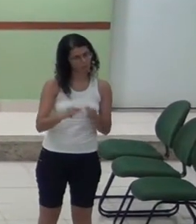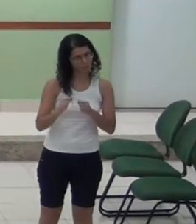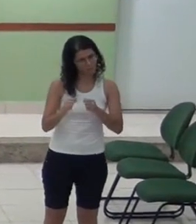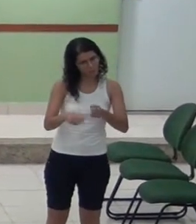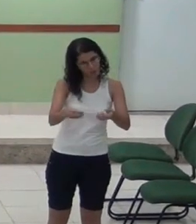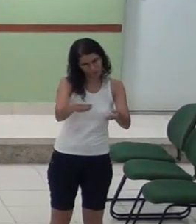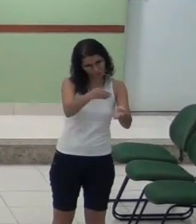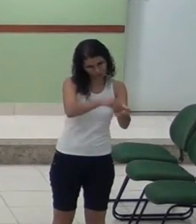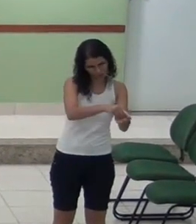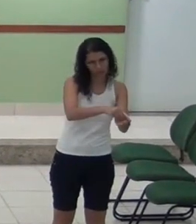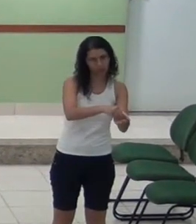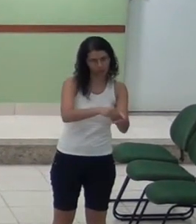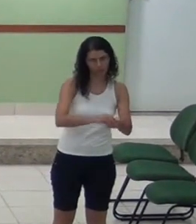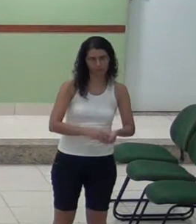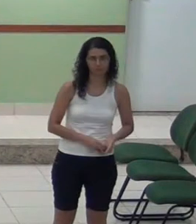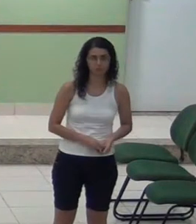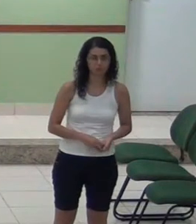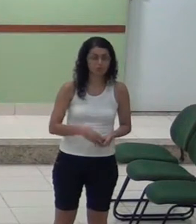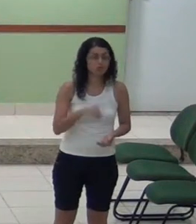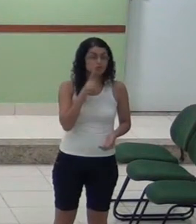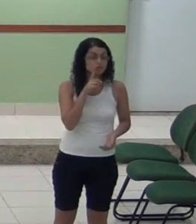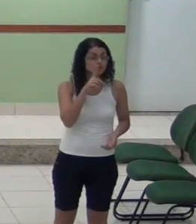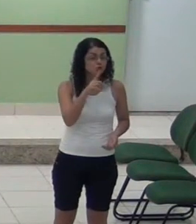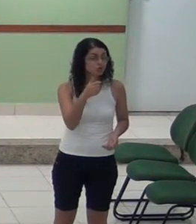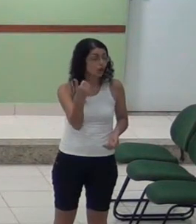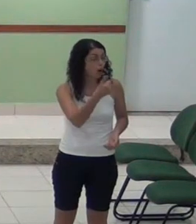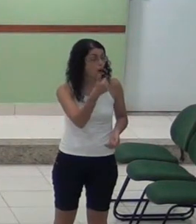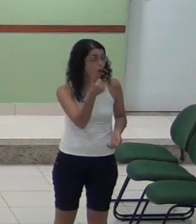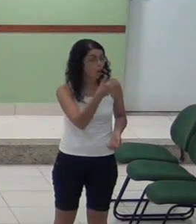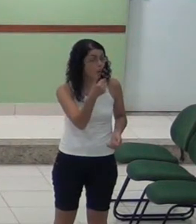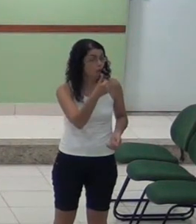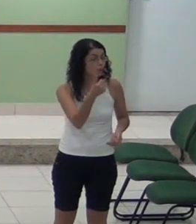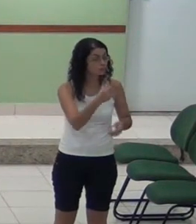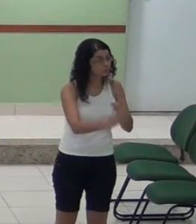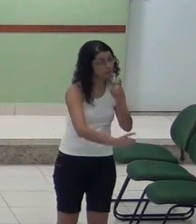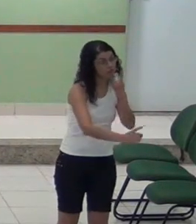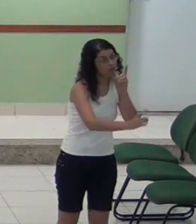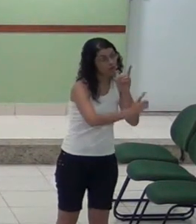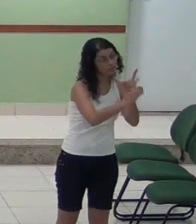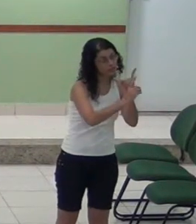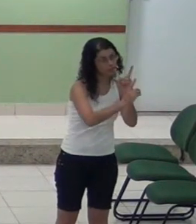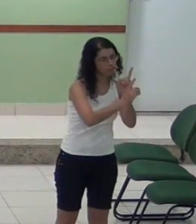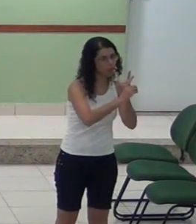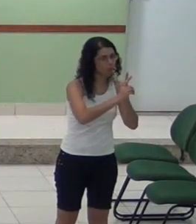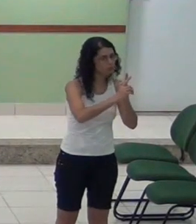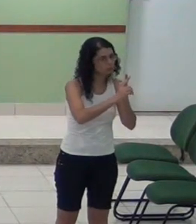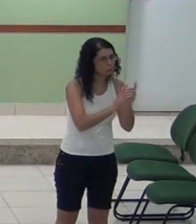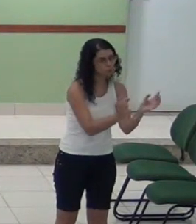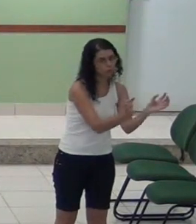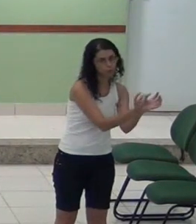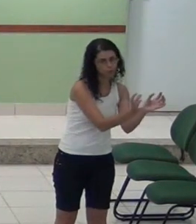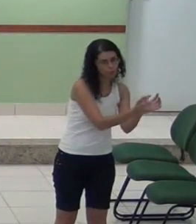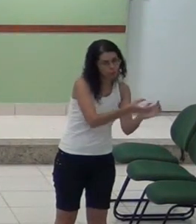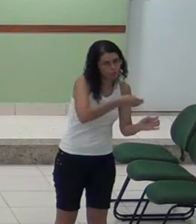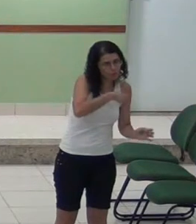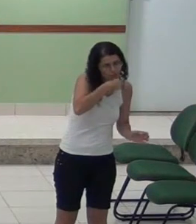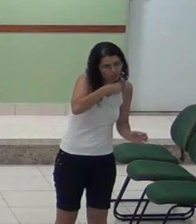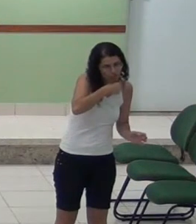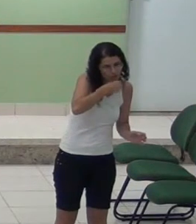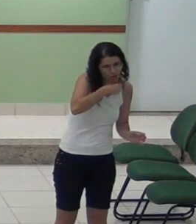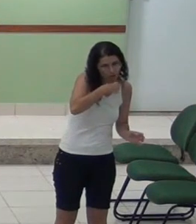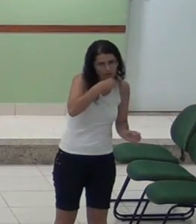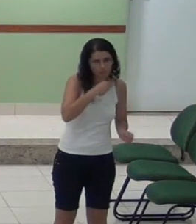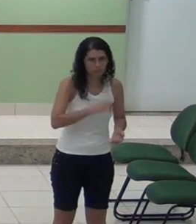aqui a secretaria para matrícula. Dia 11, encontro da melhor idade. Então você não pode perder o encontro do